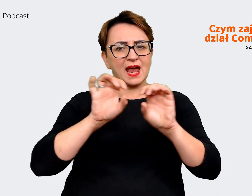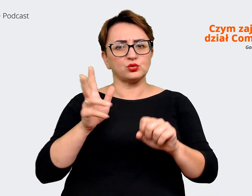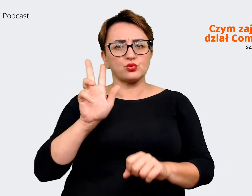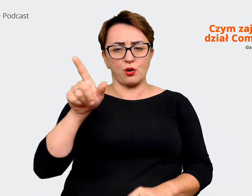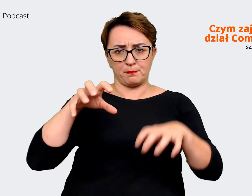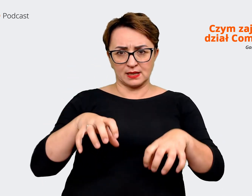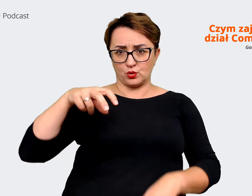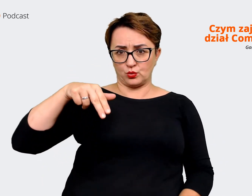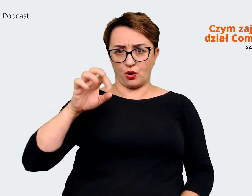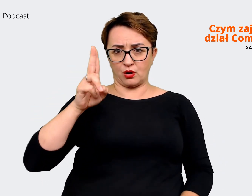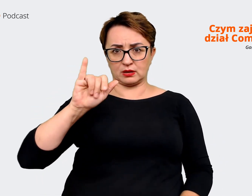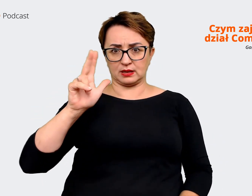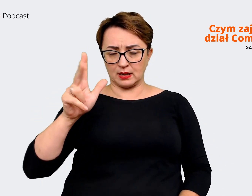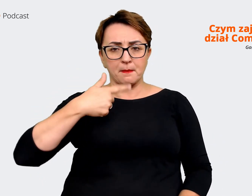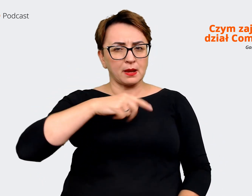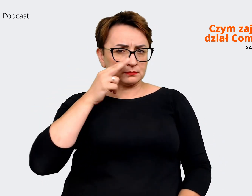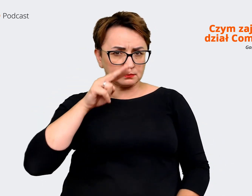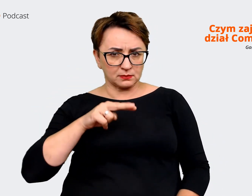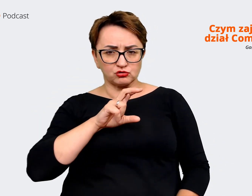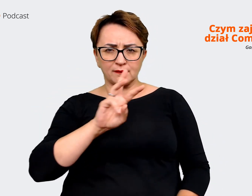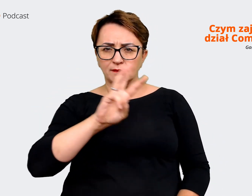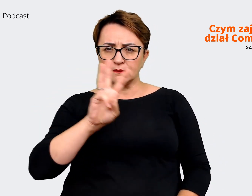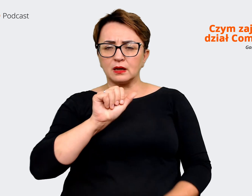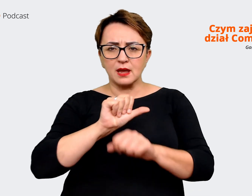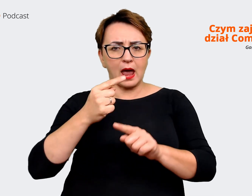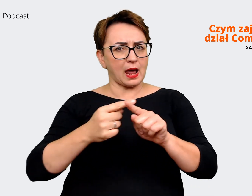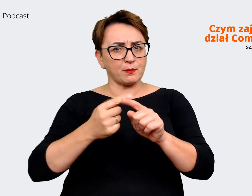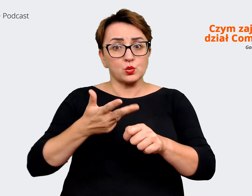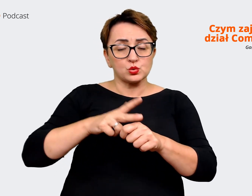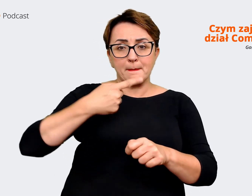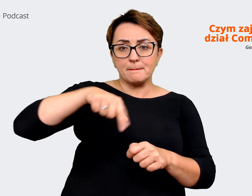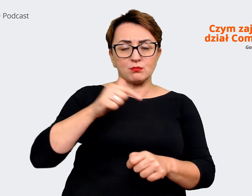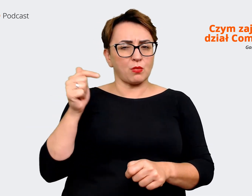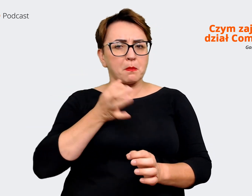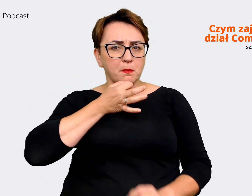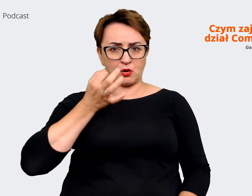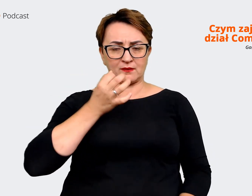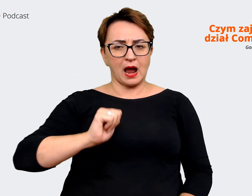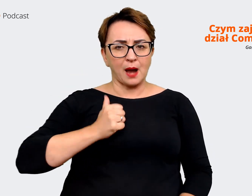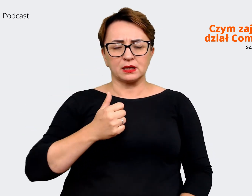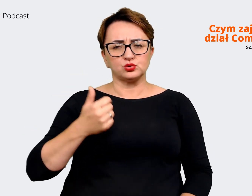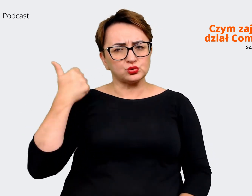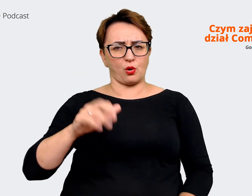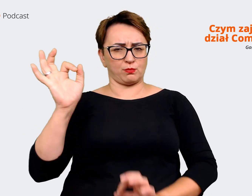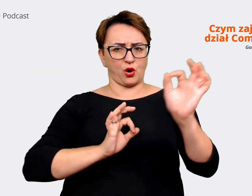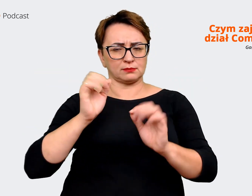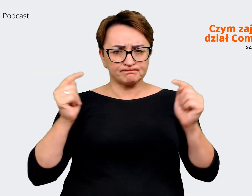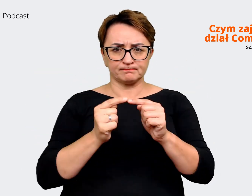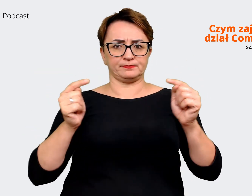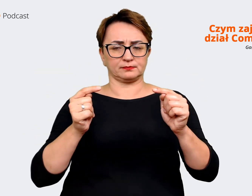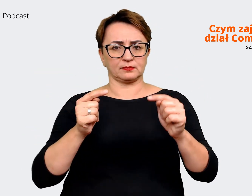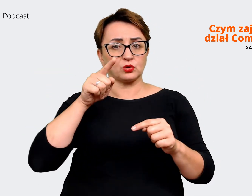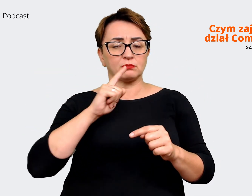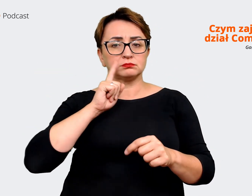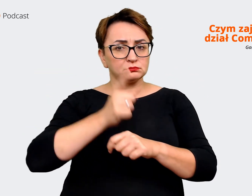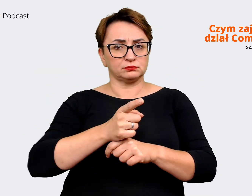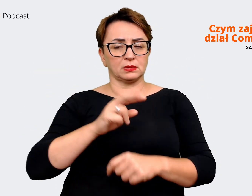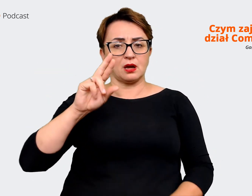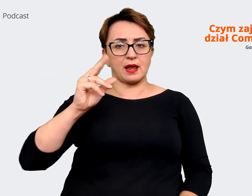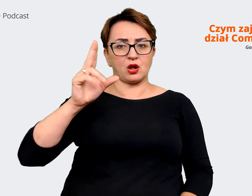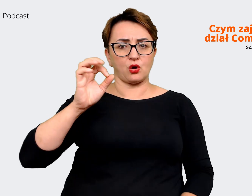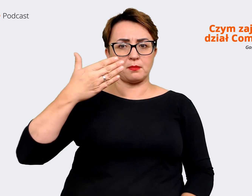do tych spółek, które nie dostosowały się. My jako Allegro już od jakiegoś czasu pokazujemy te promocje właśnie od ceny